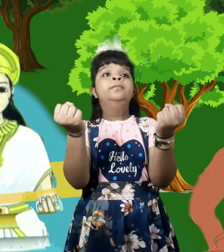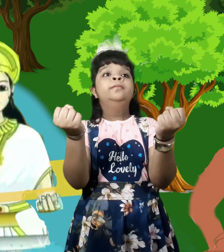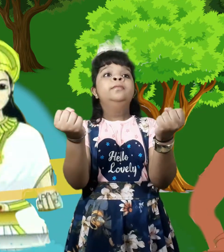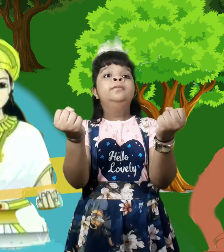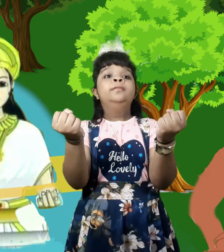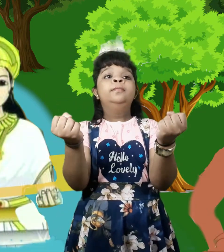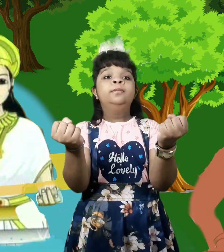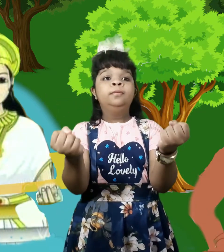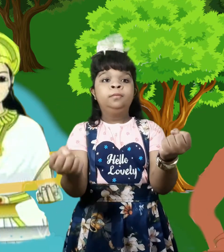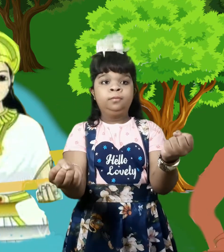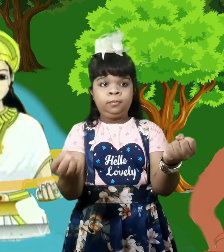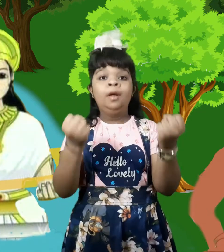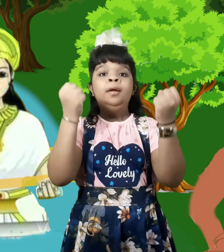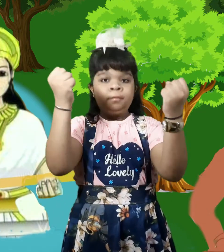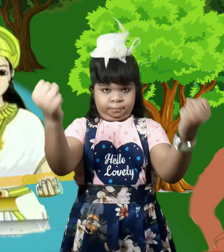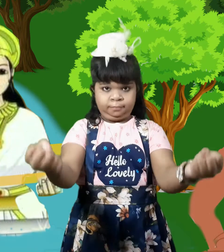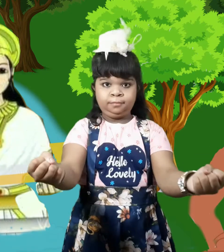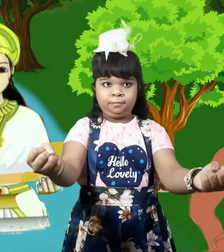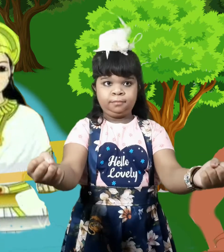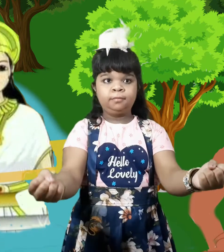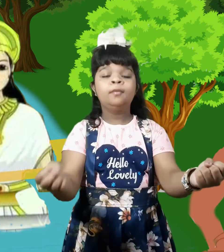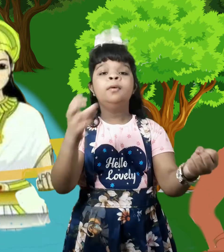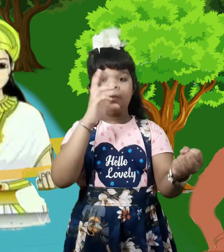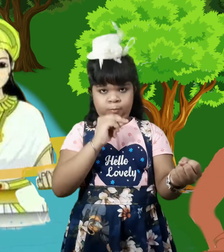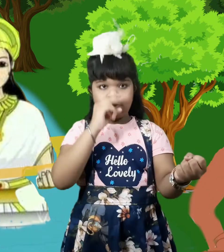और उसे दिखाकर कहा,